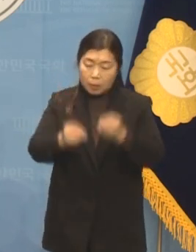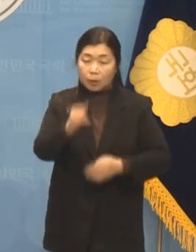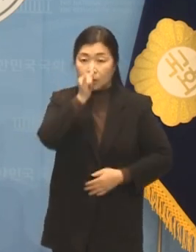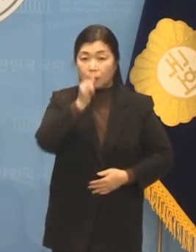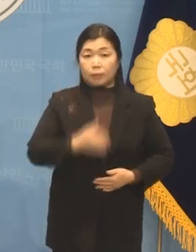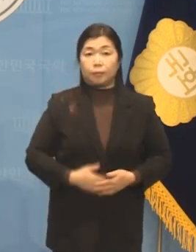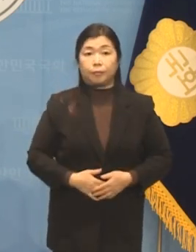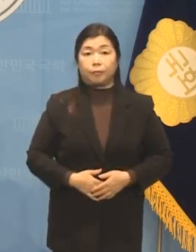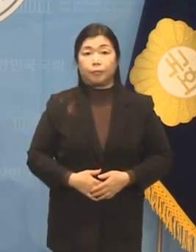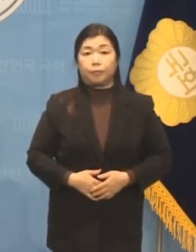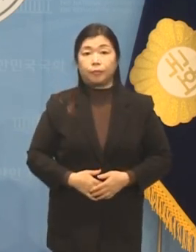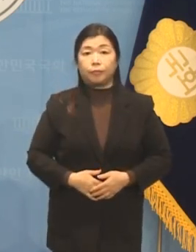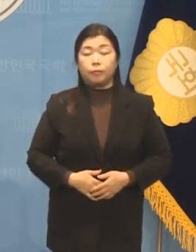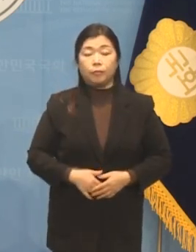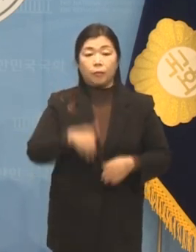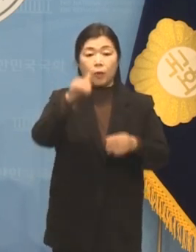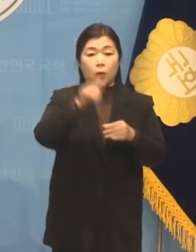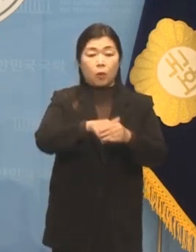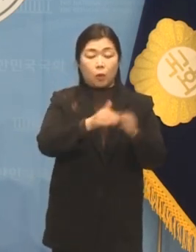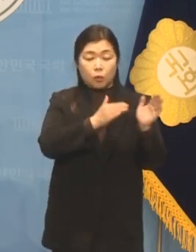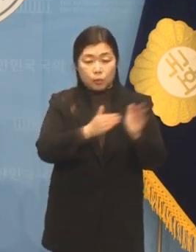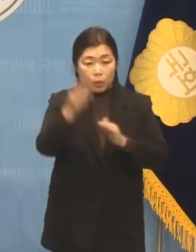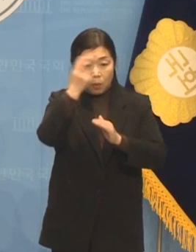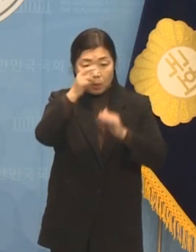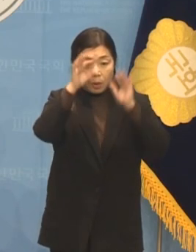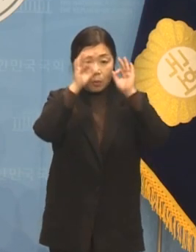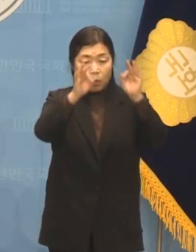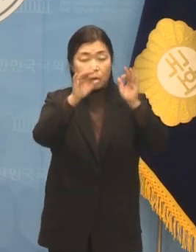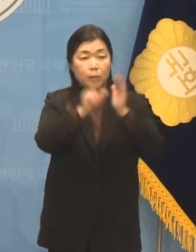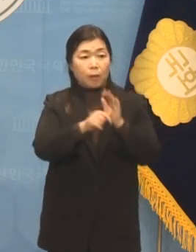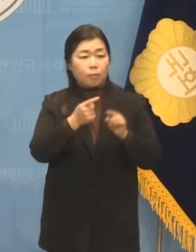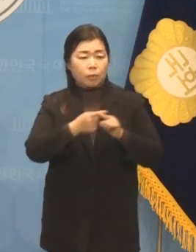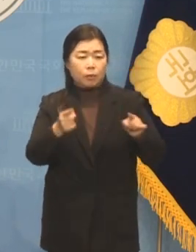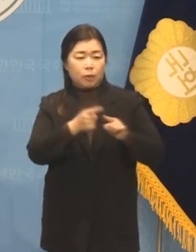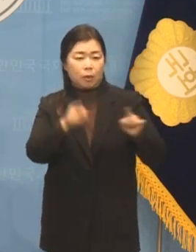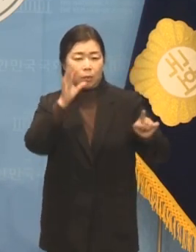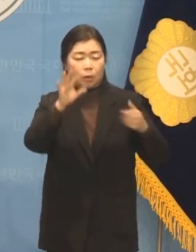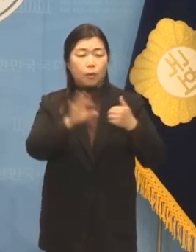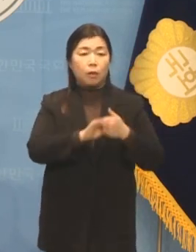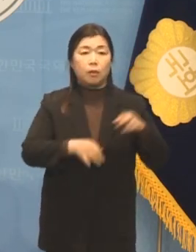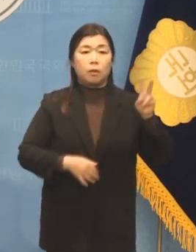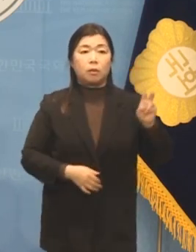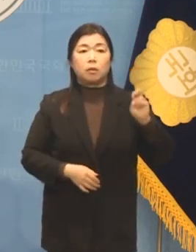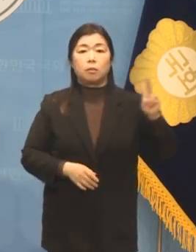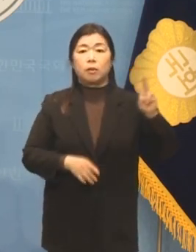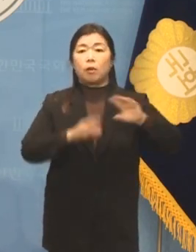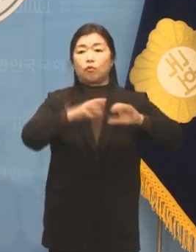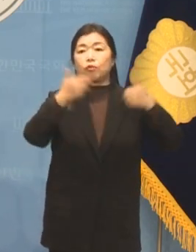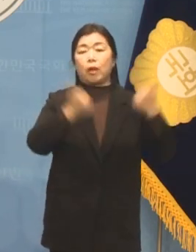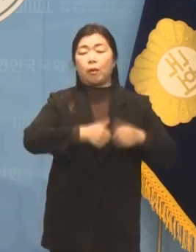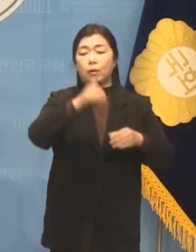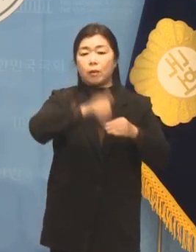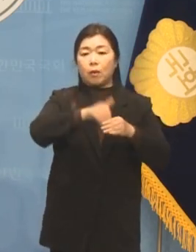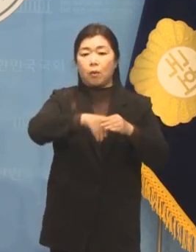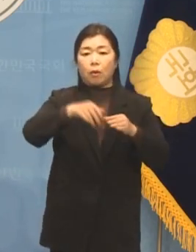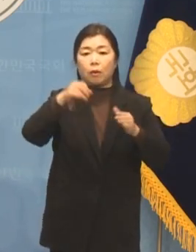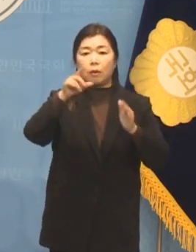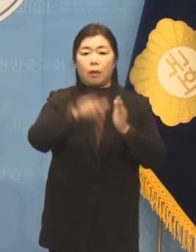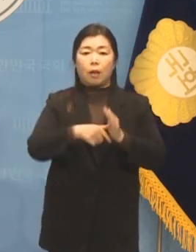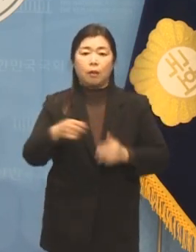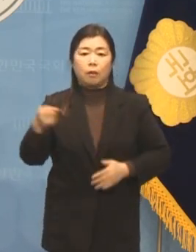그동안의 선거 준비 과정에서 자체 여론조사 분석 결과 22대 총선에서도 다시 입성할 수